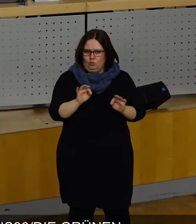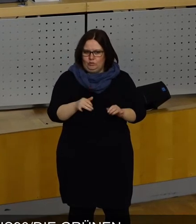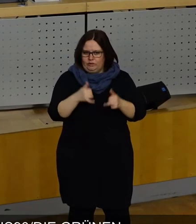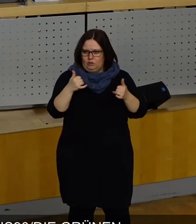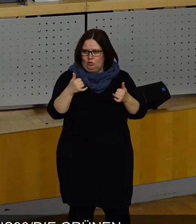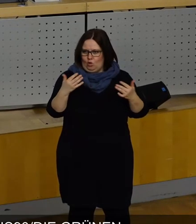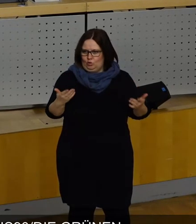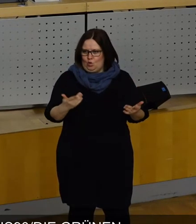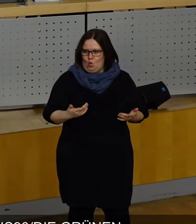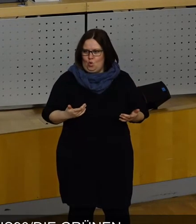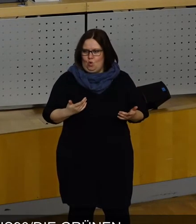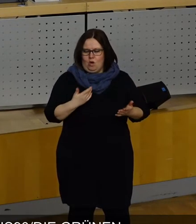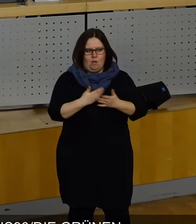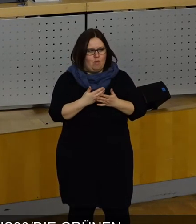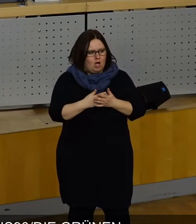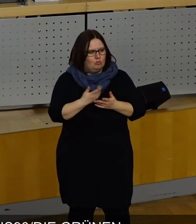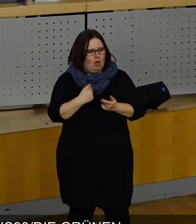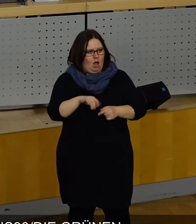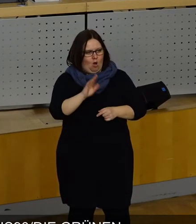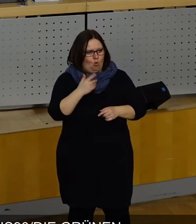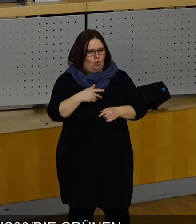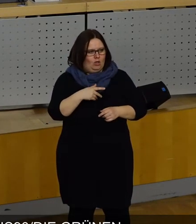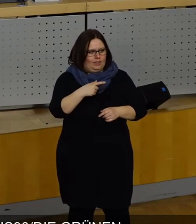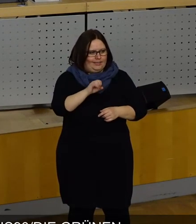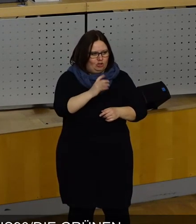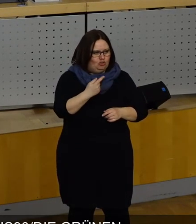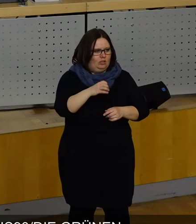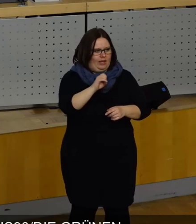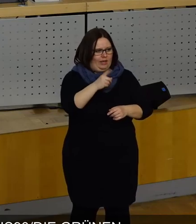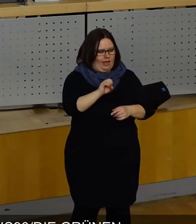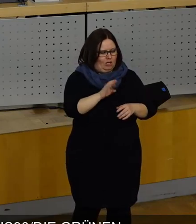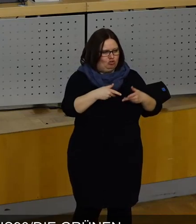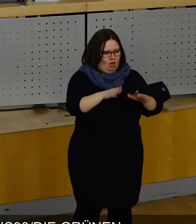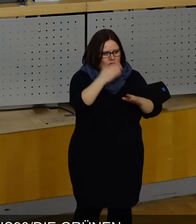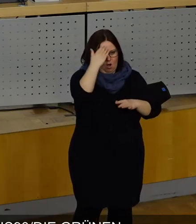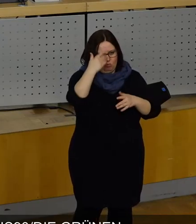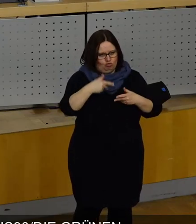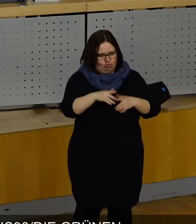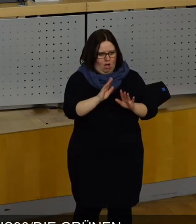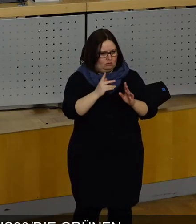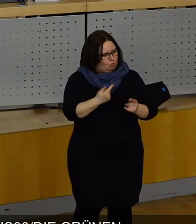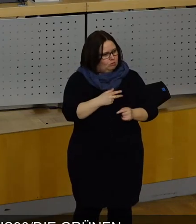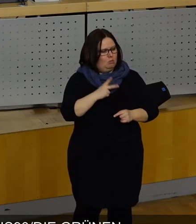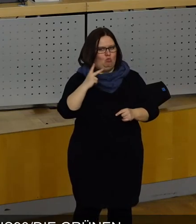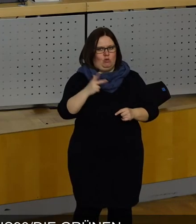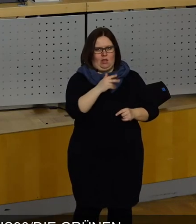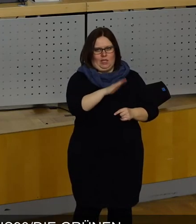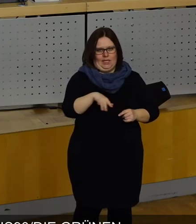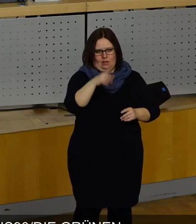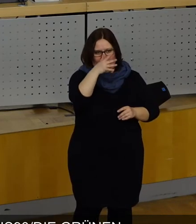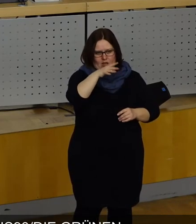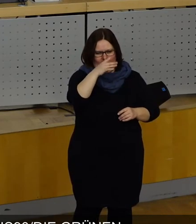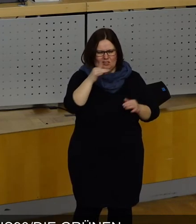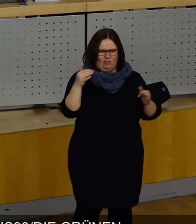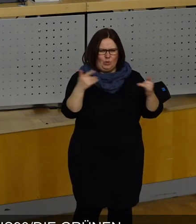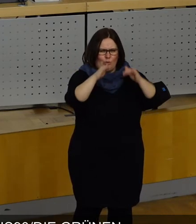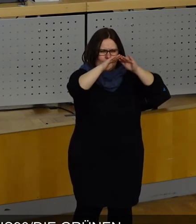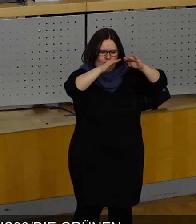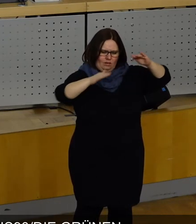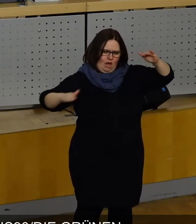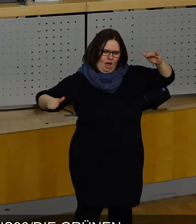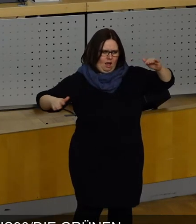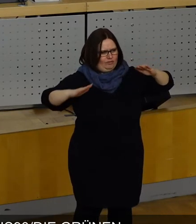Tolkewitz. Das ist auch die neue Entwicklung in Pieschen mit der Gehestraße. Wir haben an der Hauptstraße einen ganz modernen Kindergarten mit diesem tollen Gründach, der so schräg